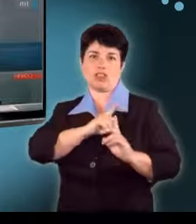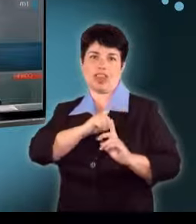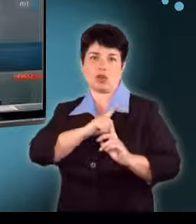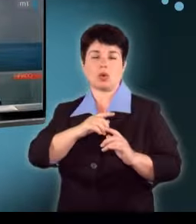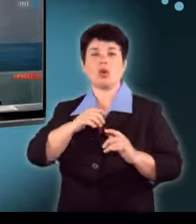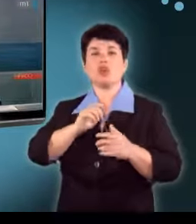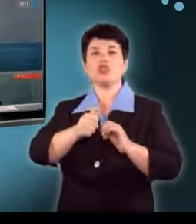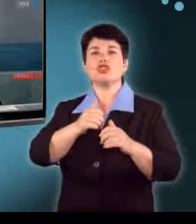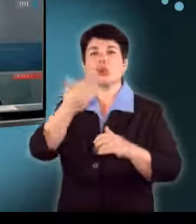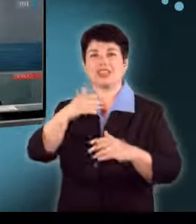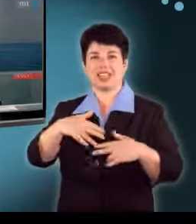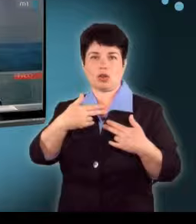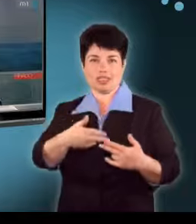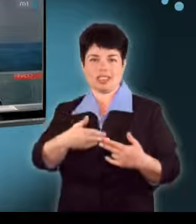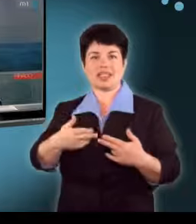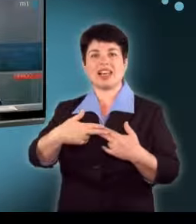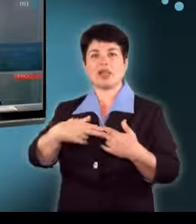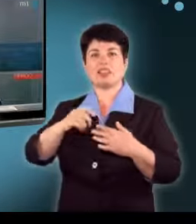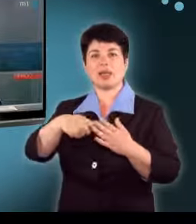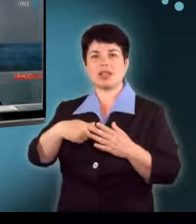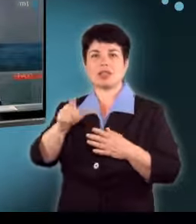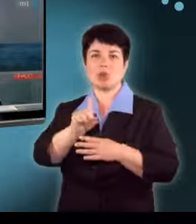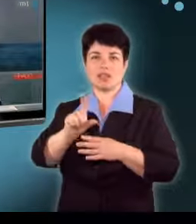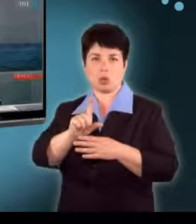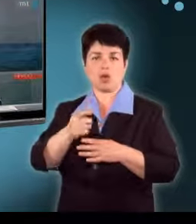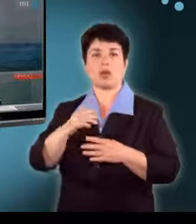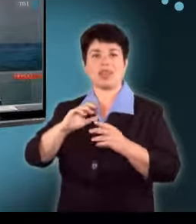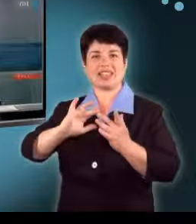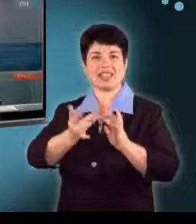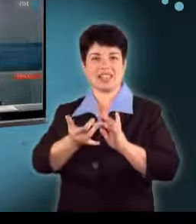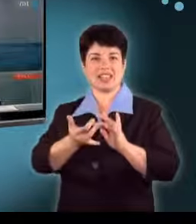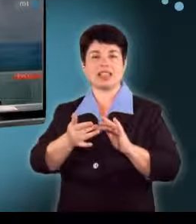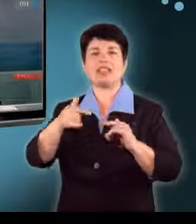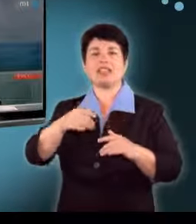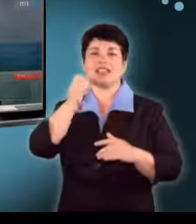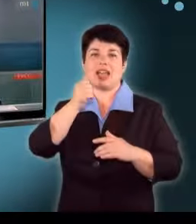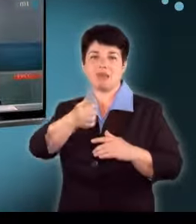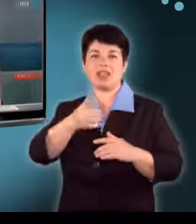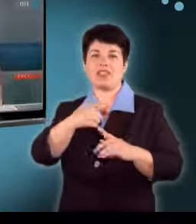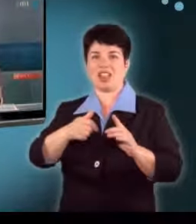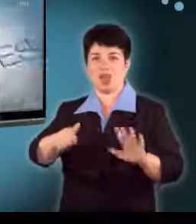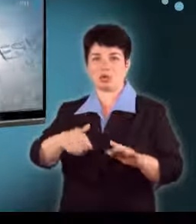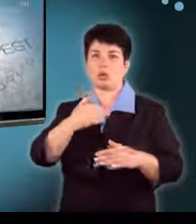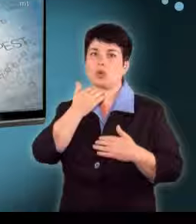legközelebb 2 órakor jelentkezünk az interneten, itt az M1-en pedig 17:30-kor. Köszönöm figyelmüket, viszontlátásra!